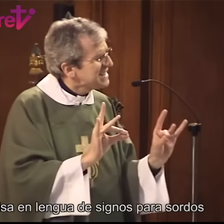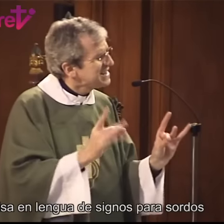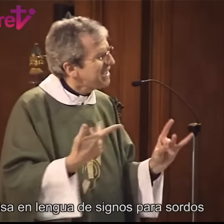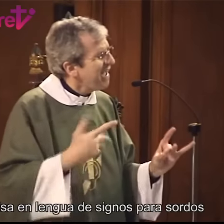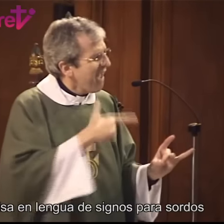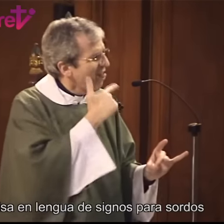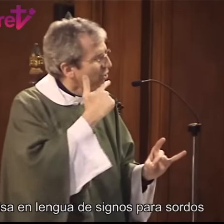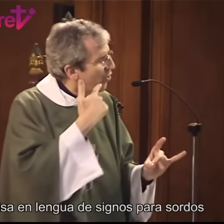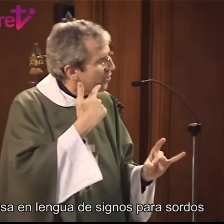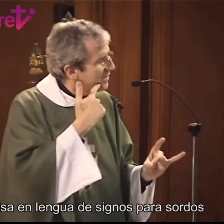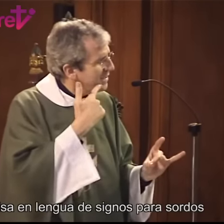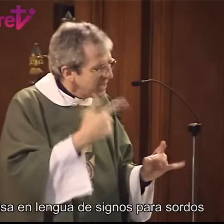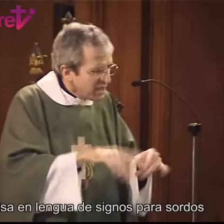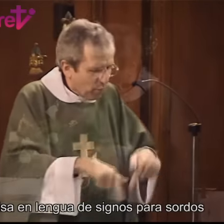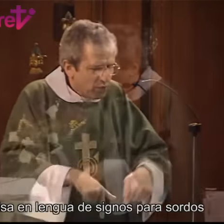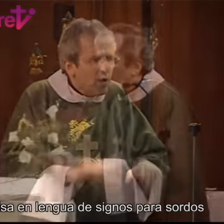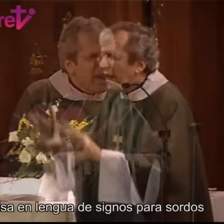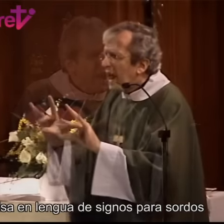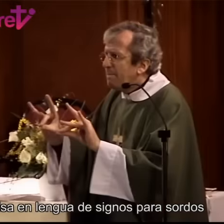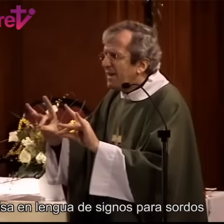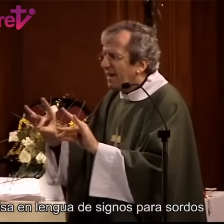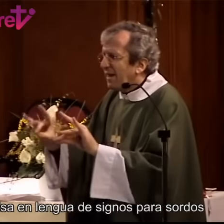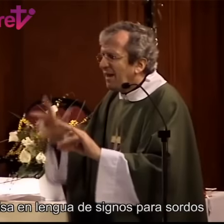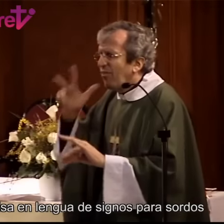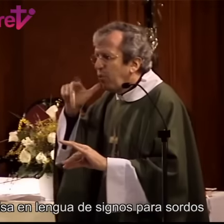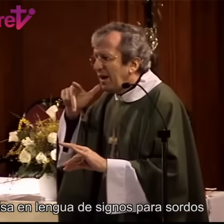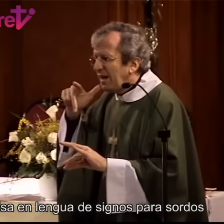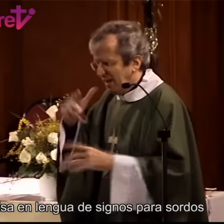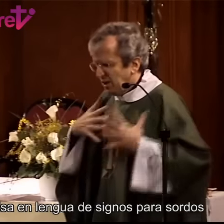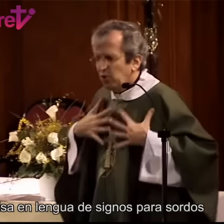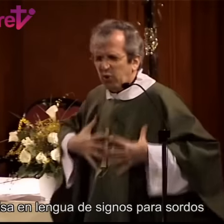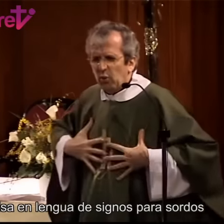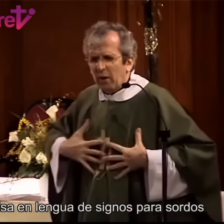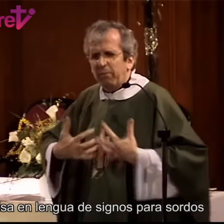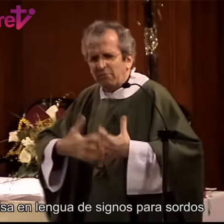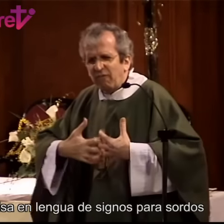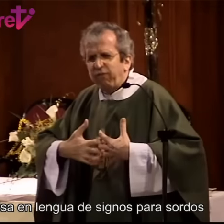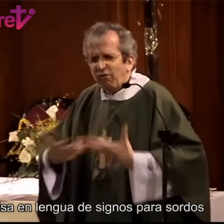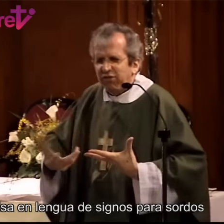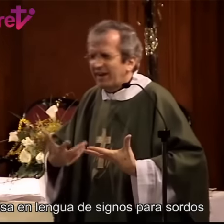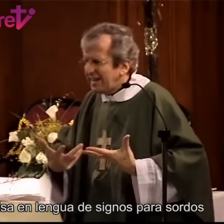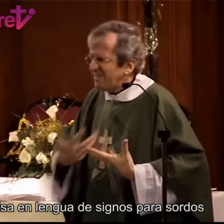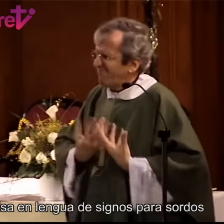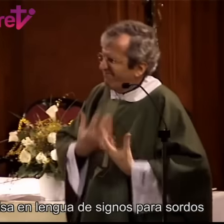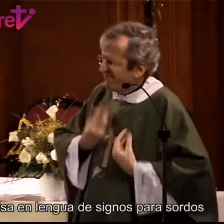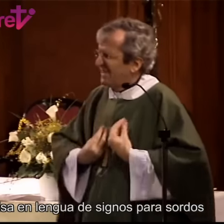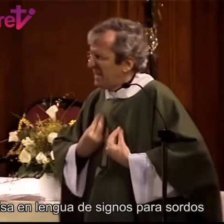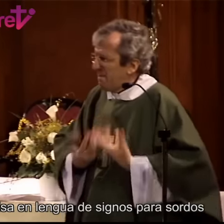siente el dolor. Y cuando el pie duele, todo el cuerpo funciona mal